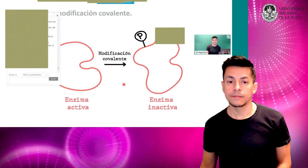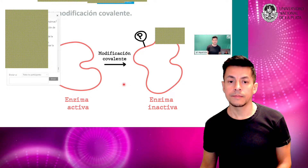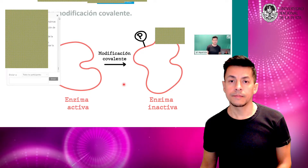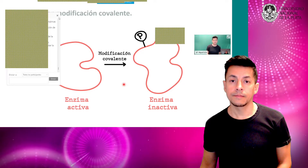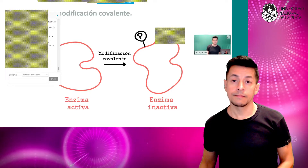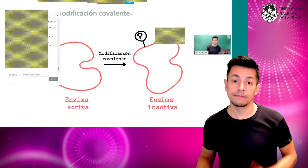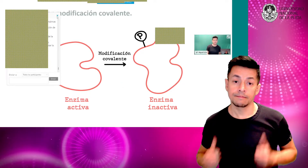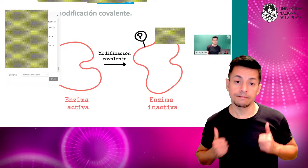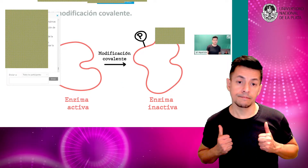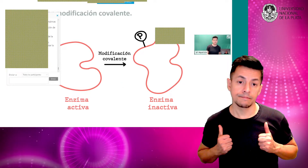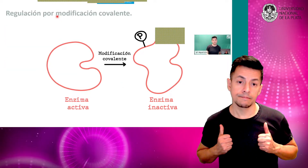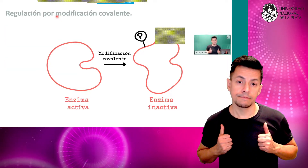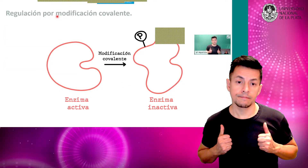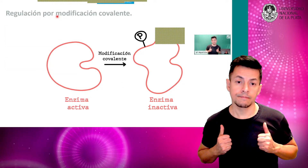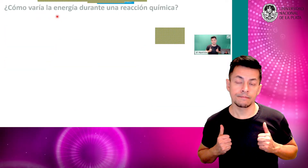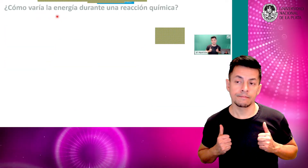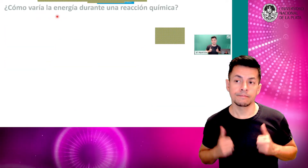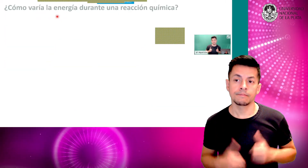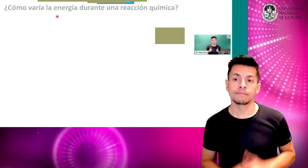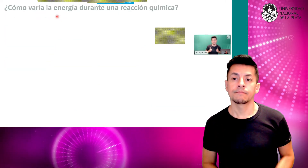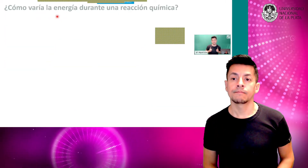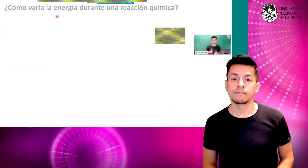Bien.